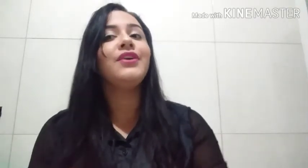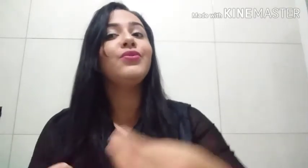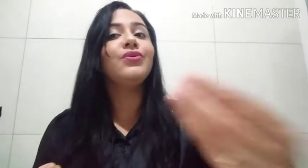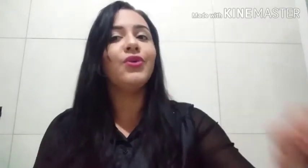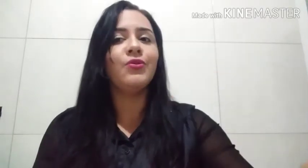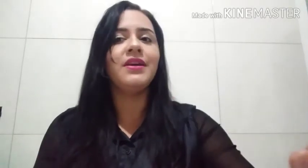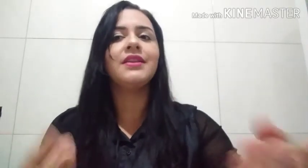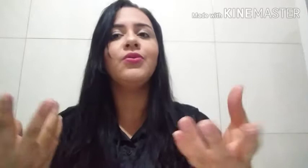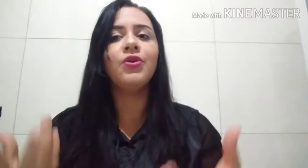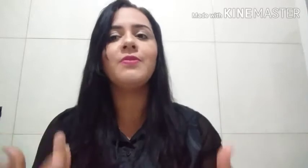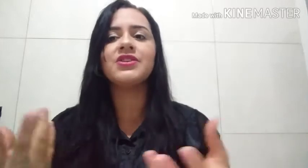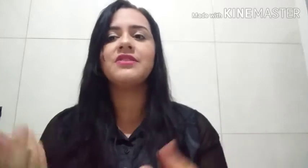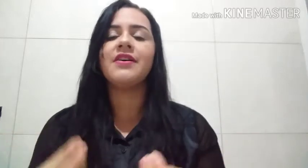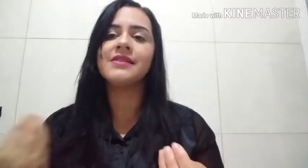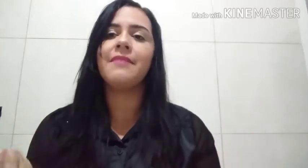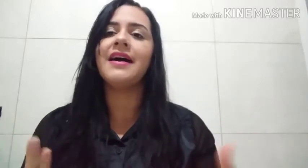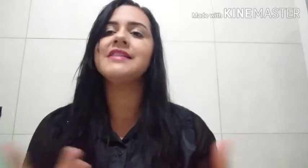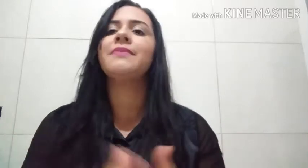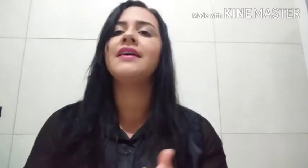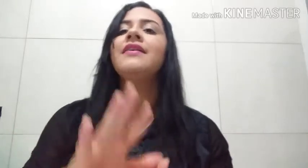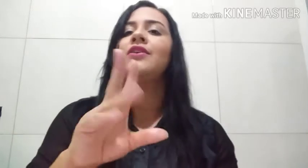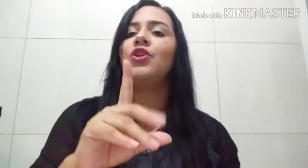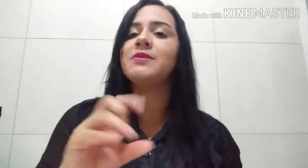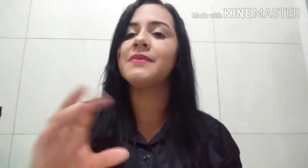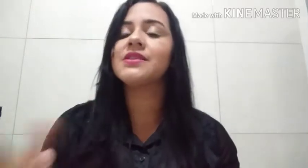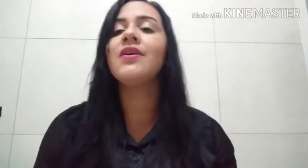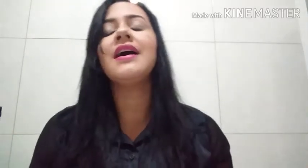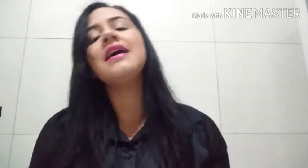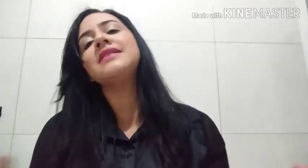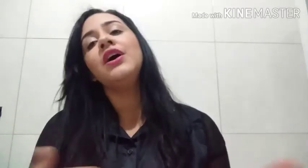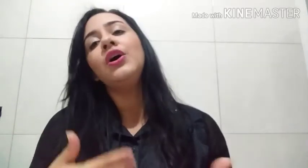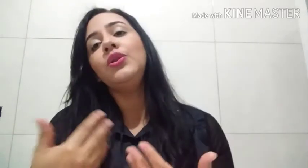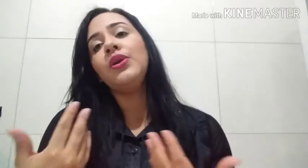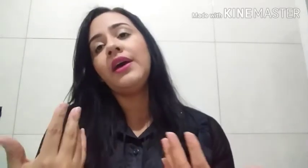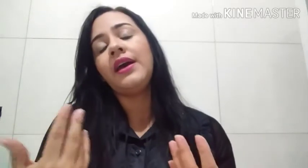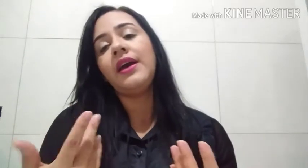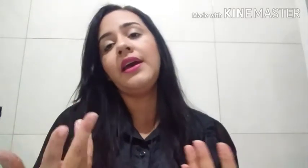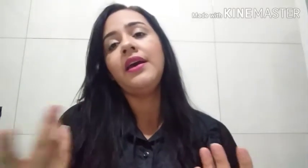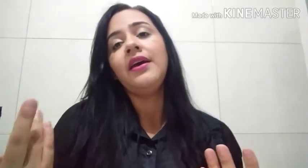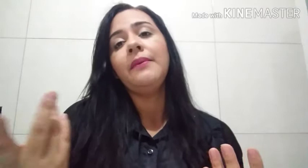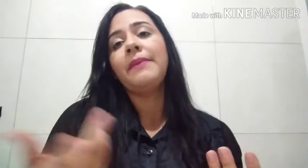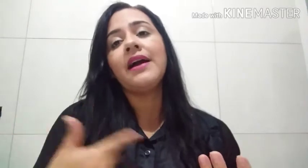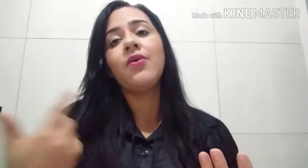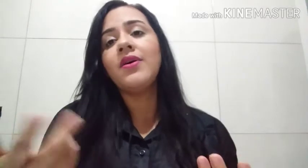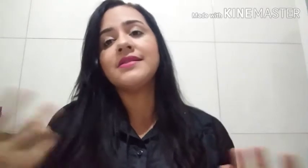o nome. Então, o nome a gente vai usar mais para nomes pessoais, para coisas,